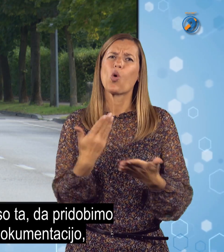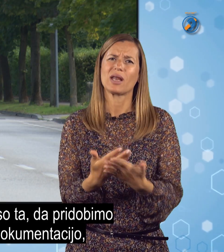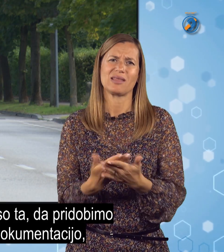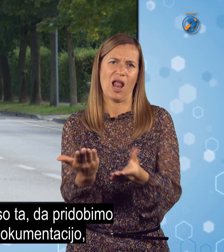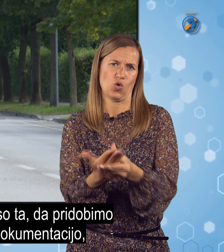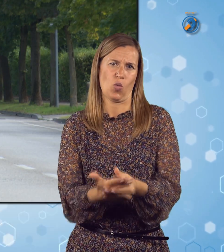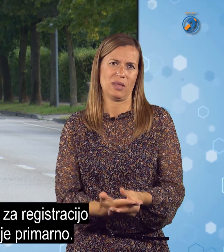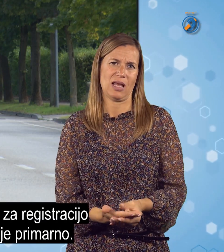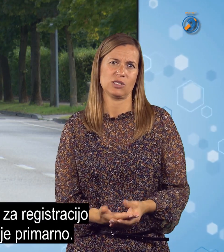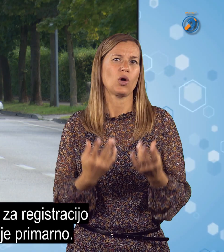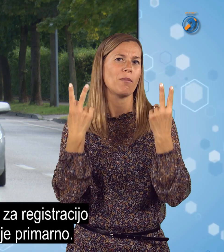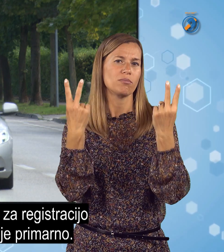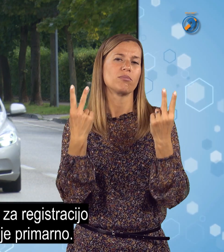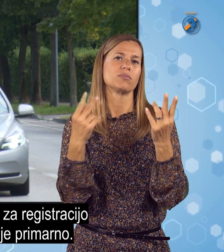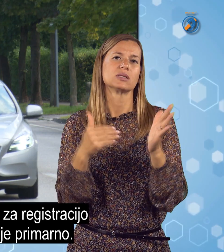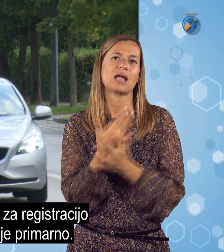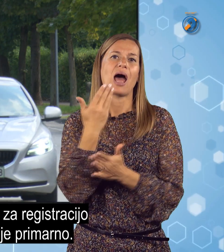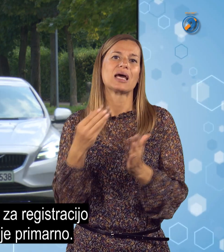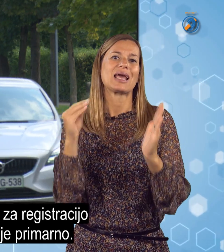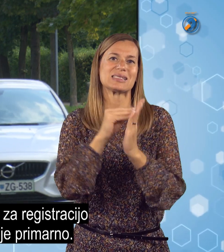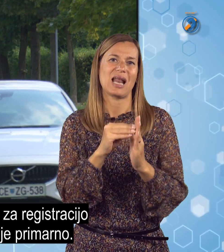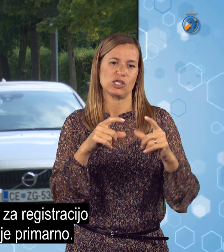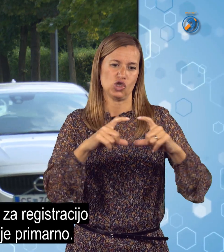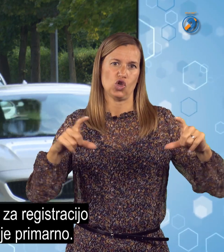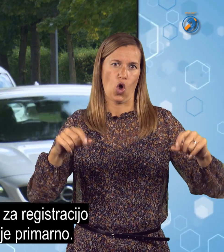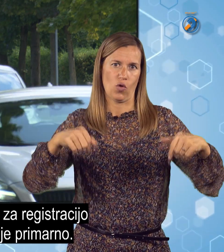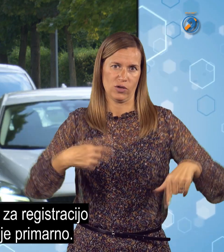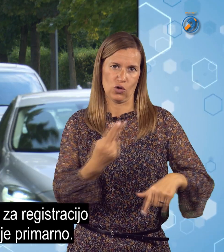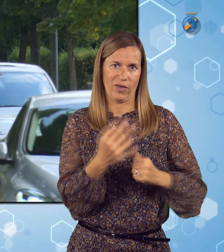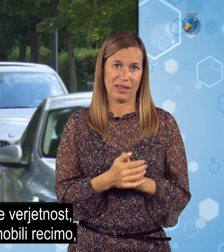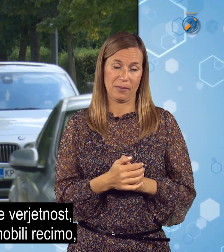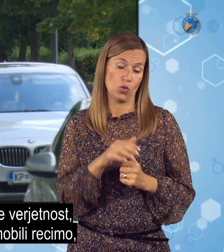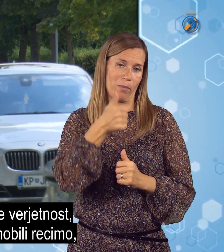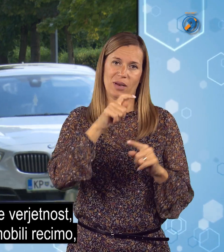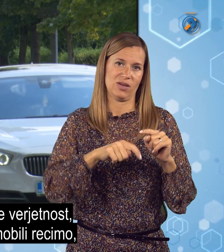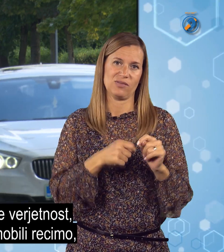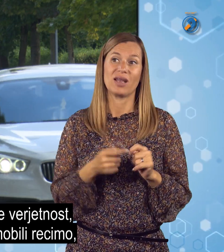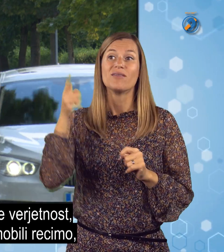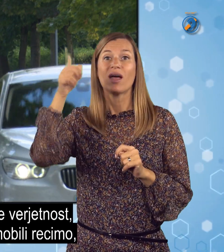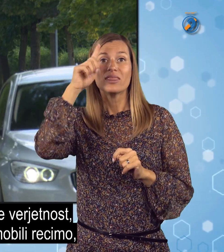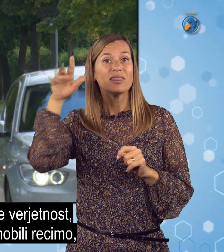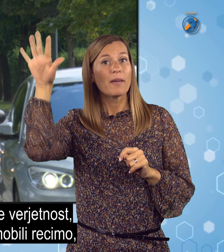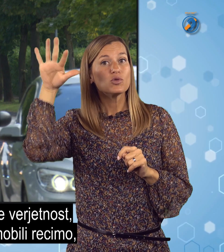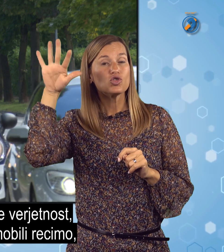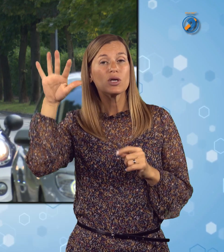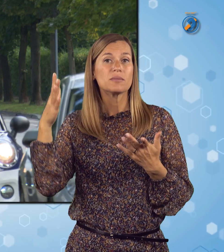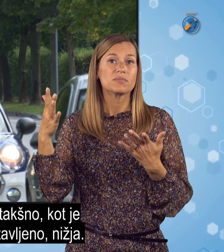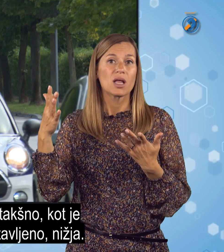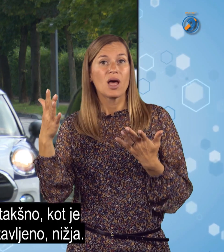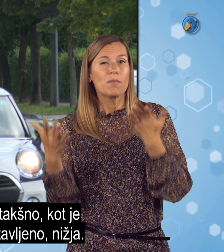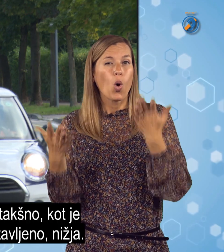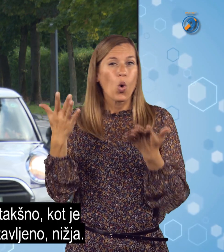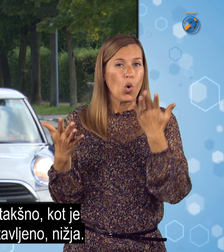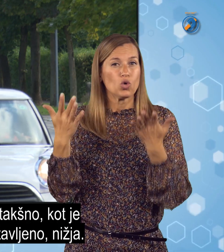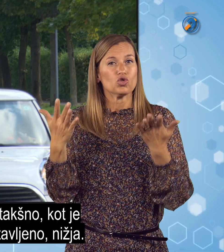original dokumentacijo, ki je potrebna za registracijo pri nas. To je primarno. V Nemčiji je verjetnost, da so avtomobili, recimo, da je